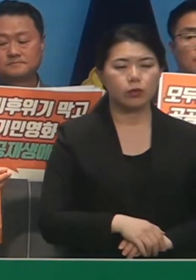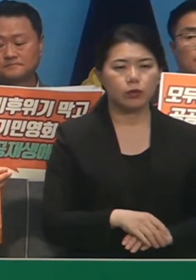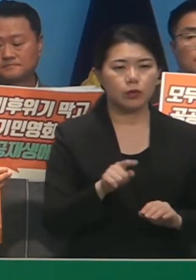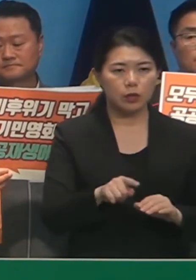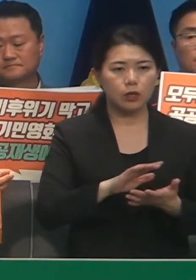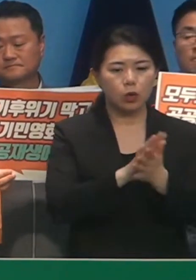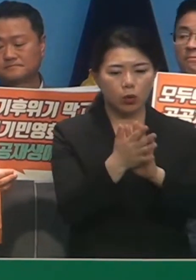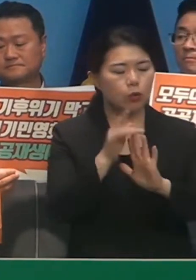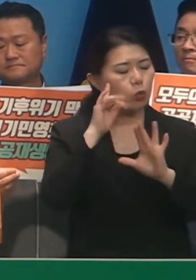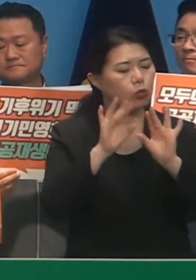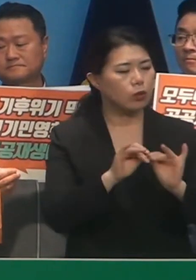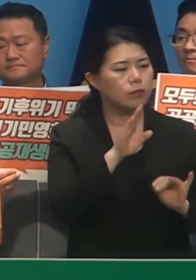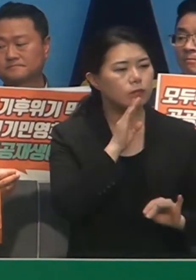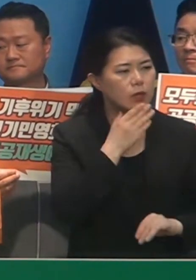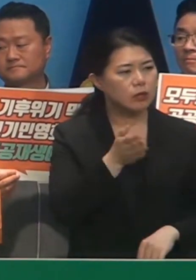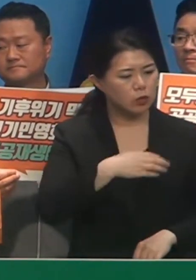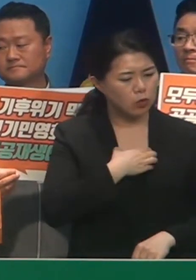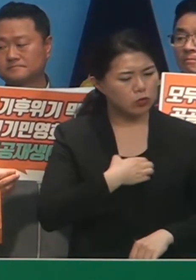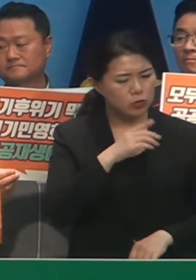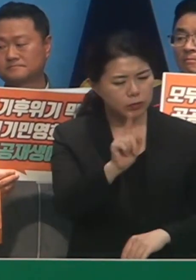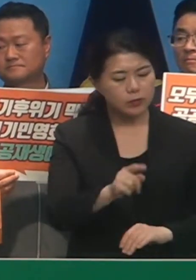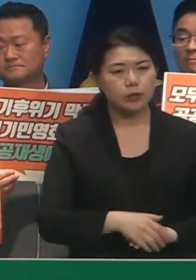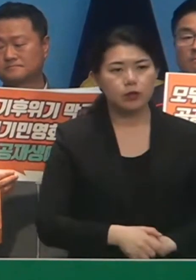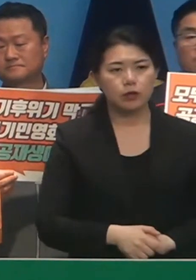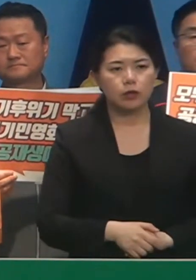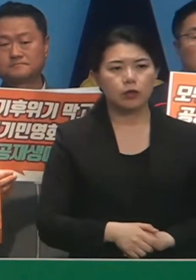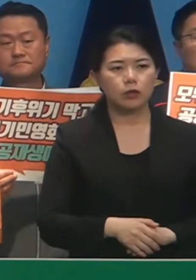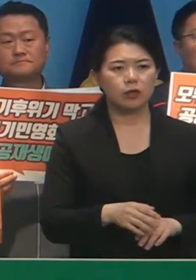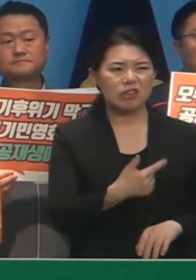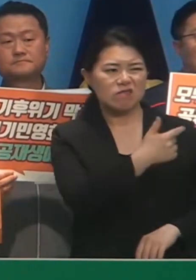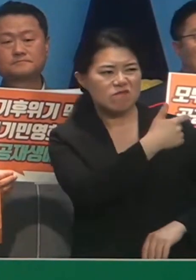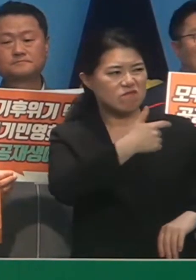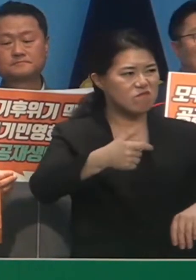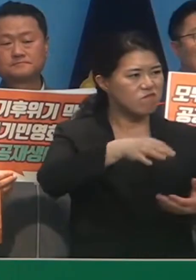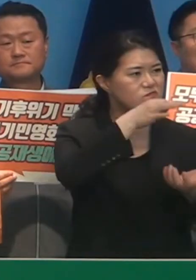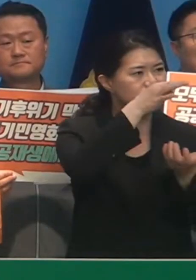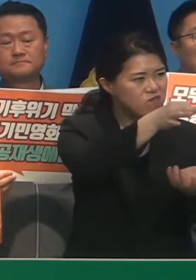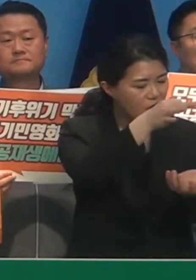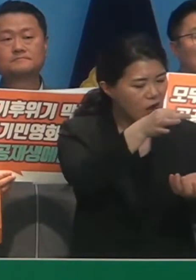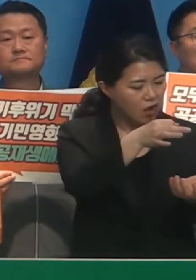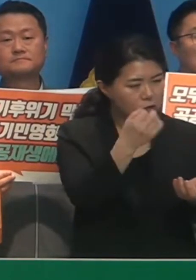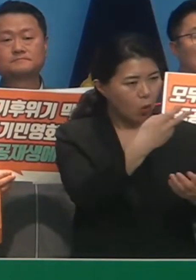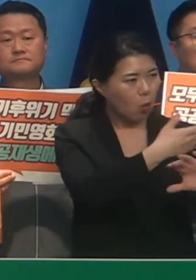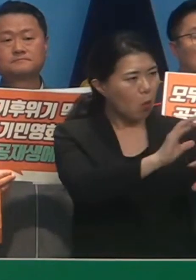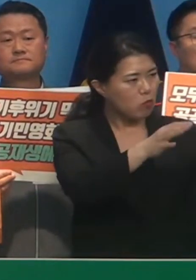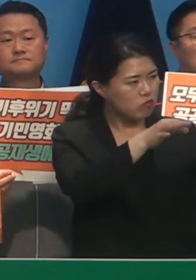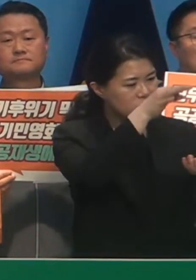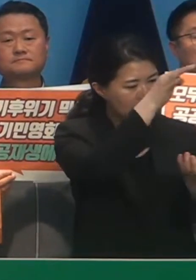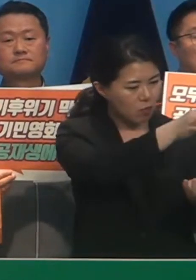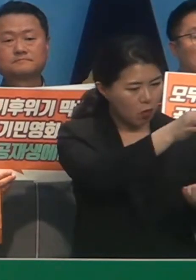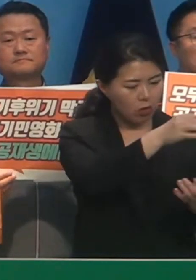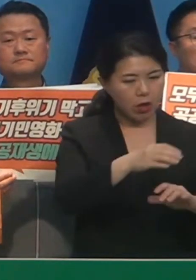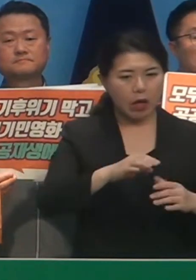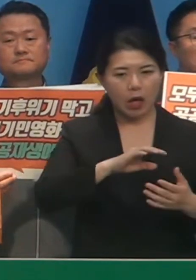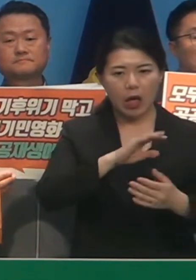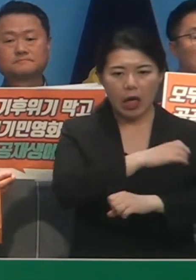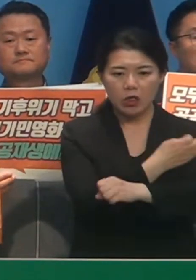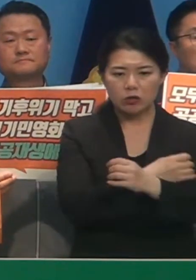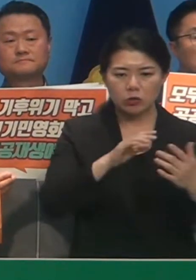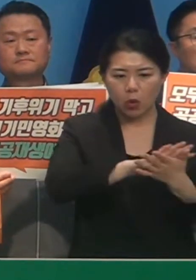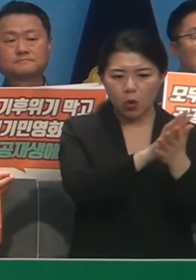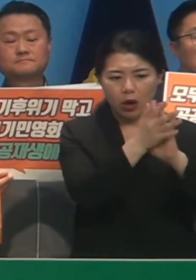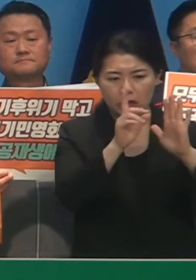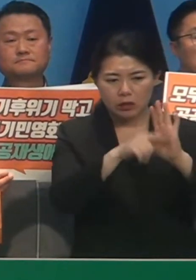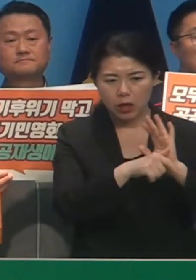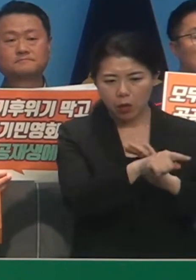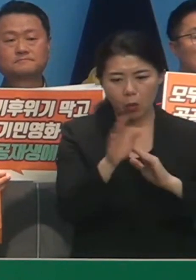전환에 동의하지만 우려스러운 부분은 대자본이나 외국 자본이 현재의 에너지 전환 과정에 들어와서